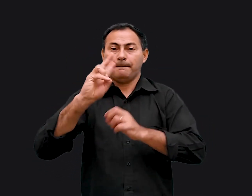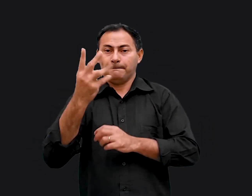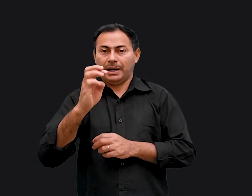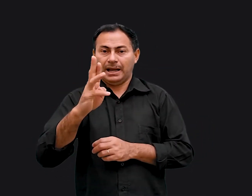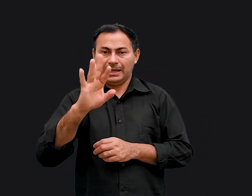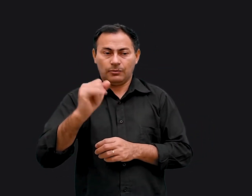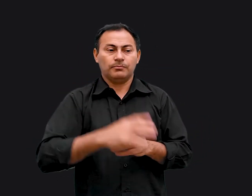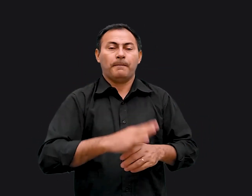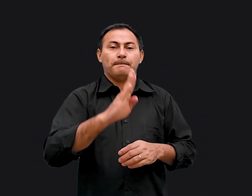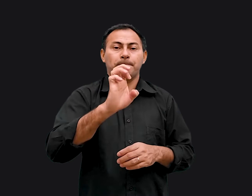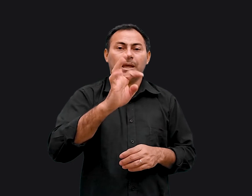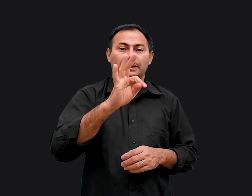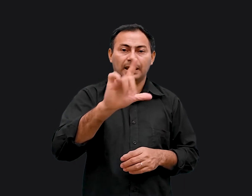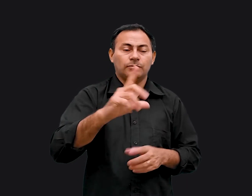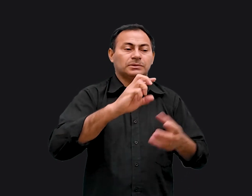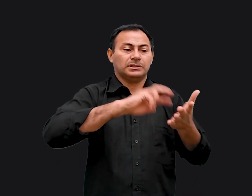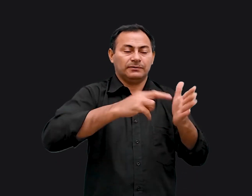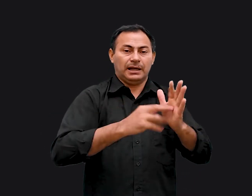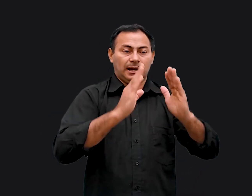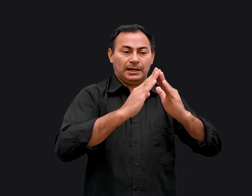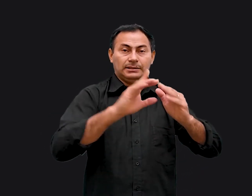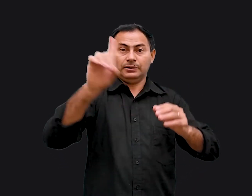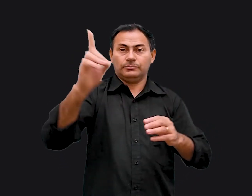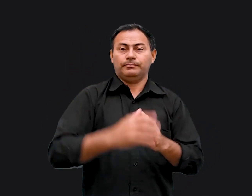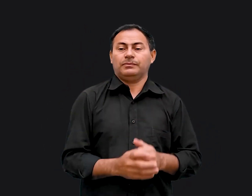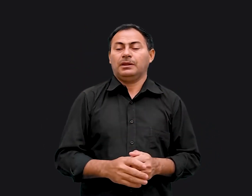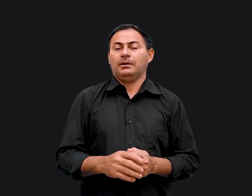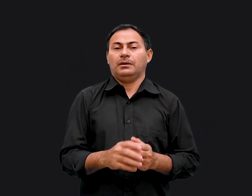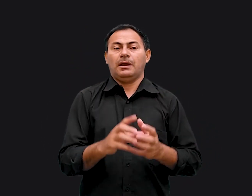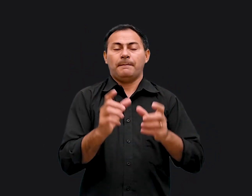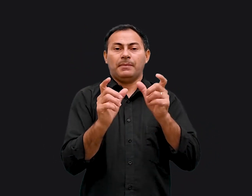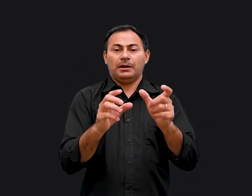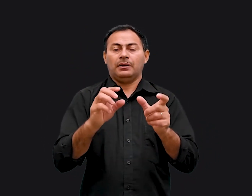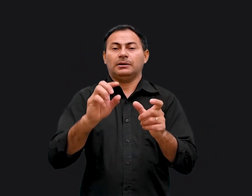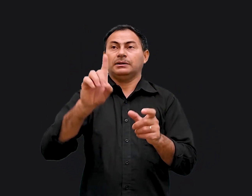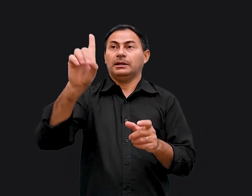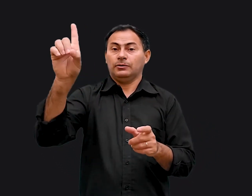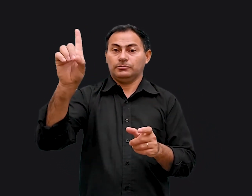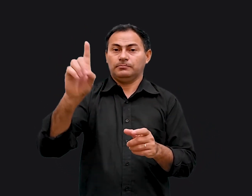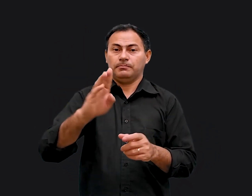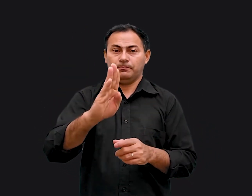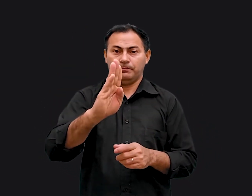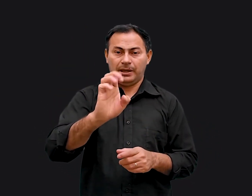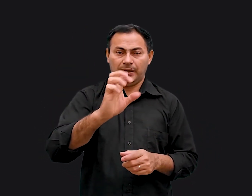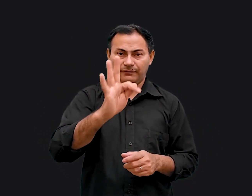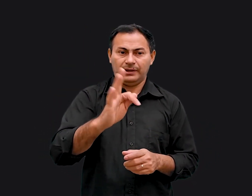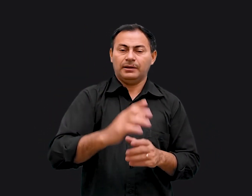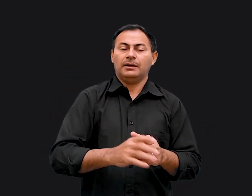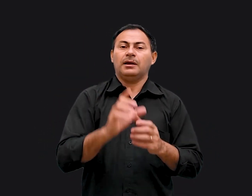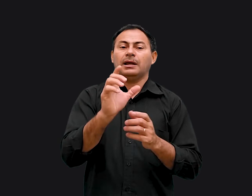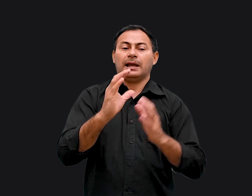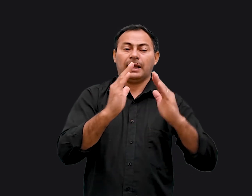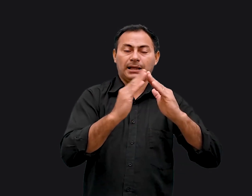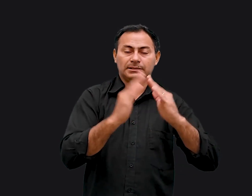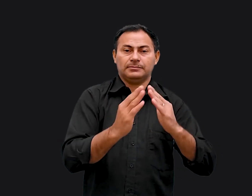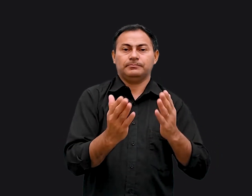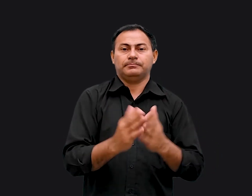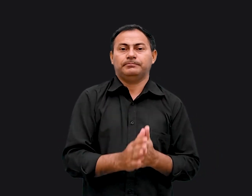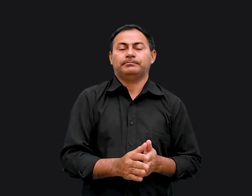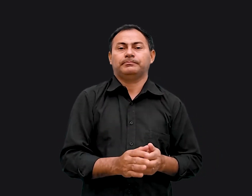hebraico, Betel significa a casa de Deus. El é a palavra para Deus e Beth é a palavra para casa.